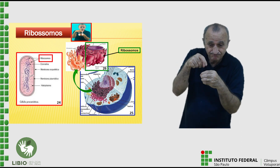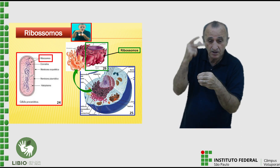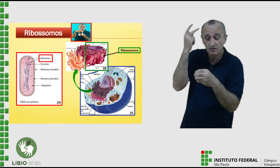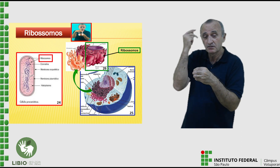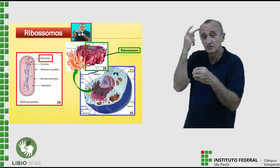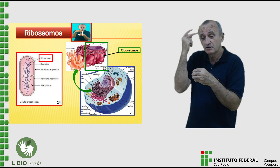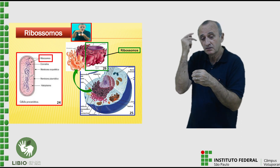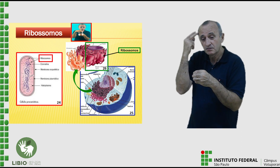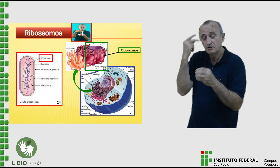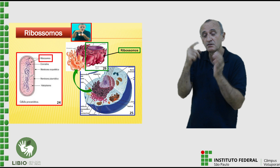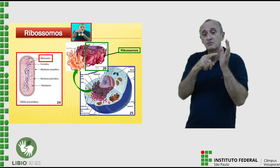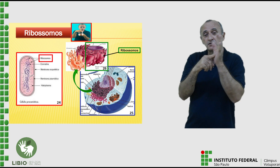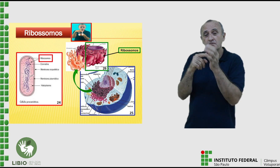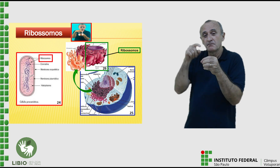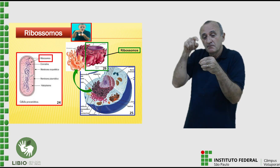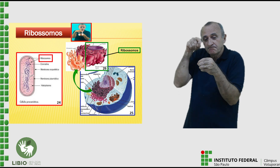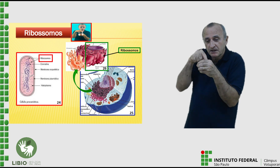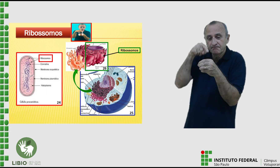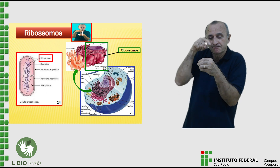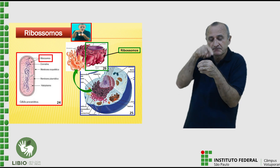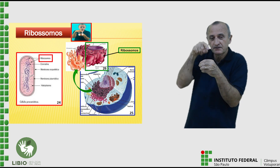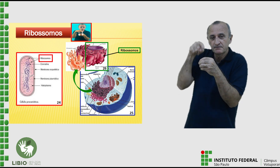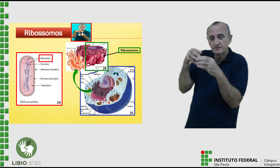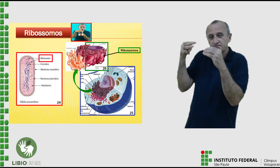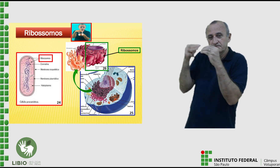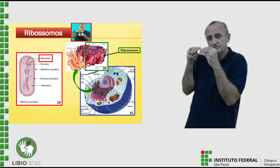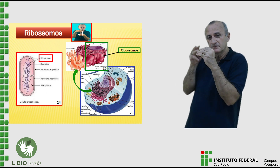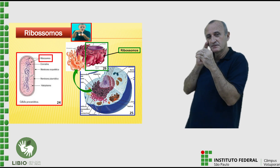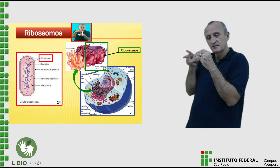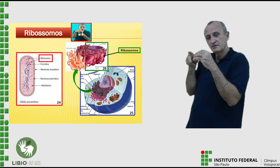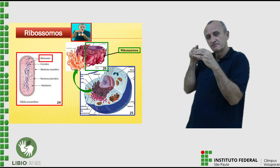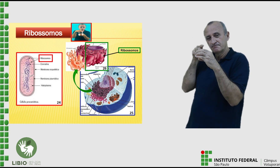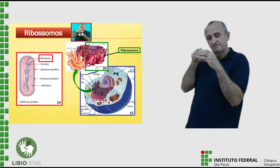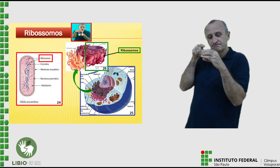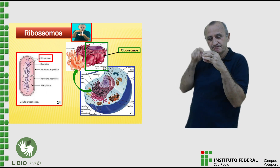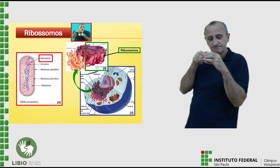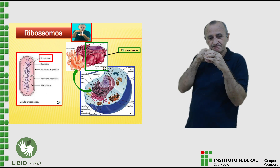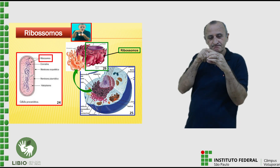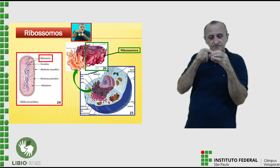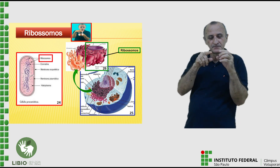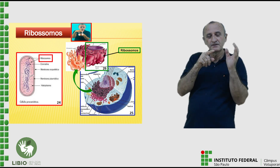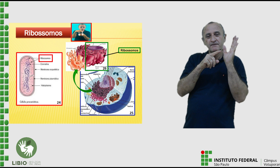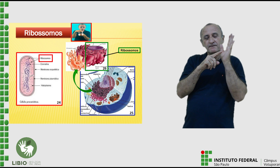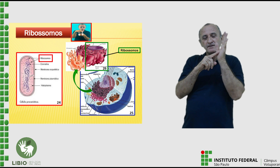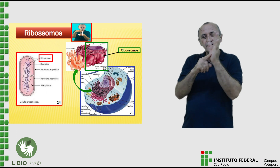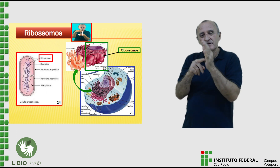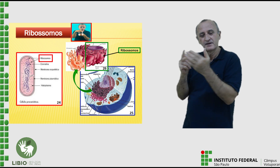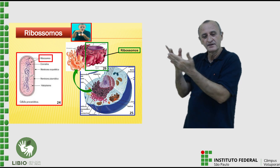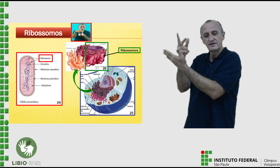Os ribossomos geralmente estão representados por pontinhos na